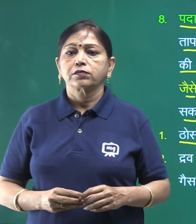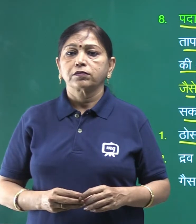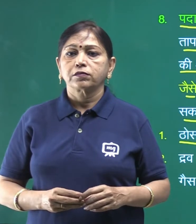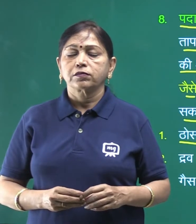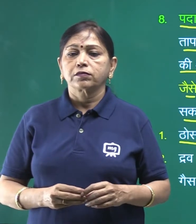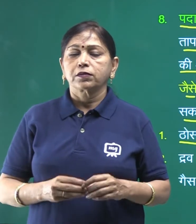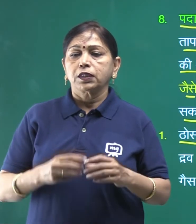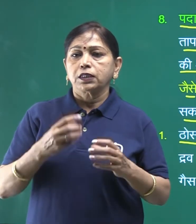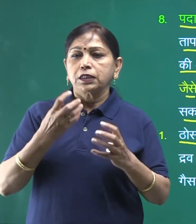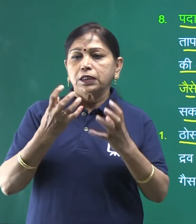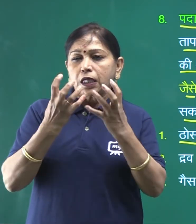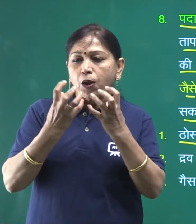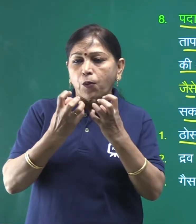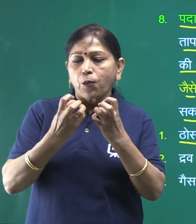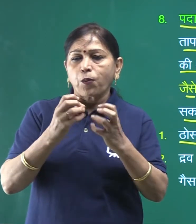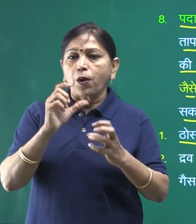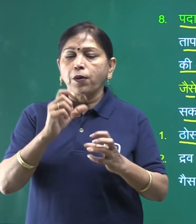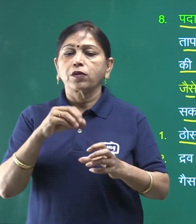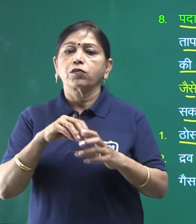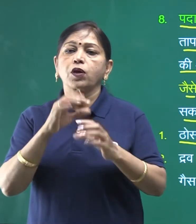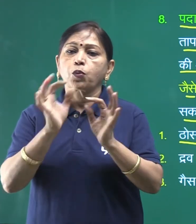बर्फ के रूप में।